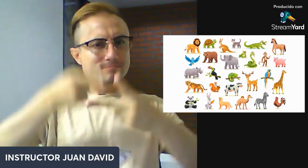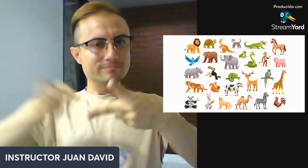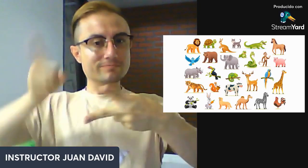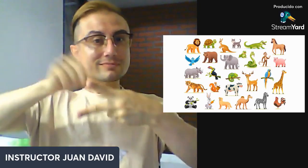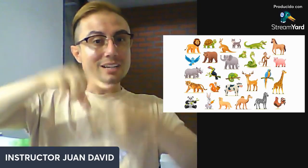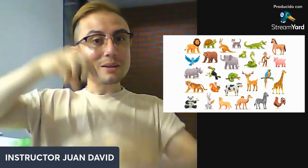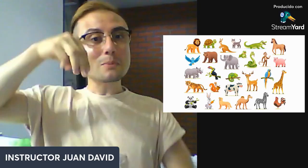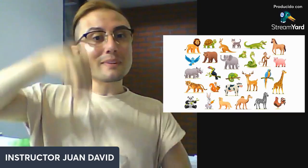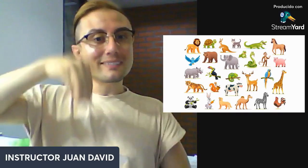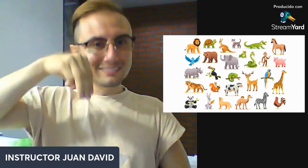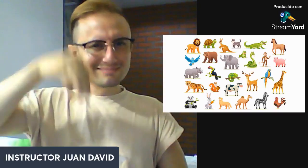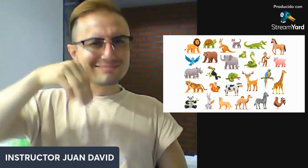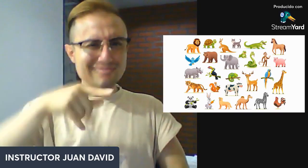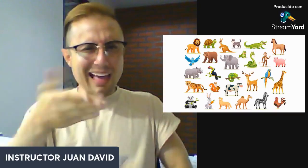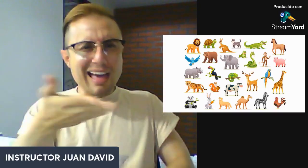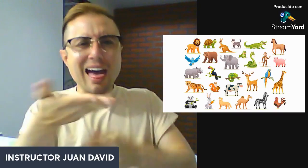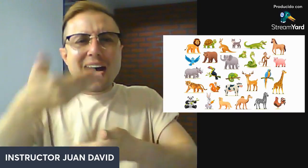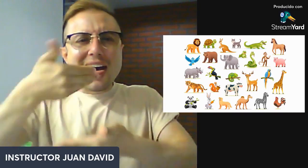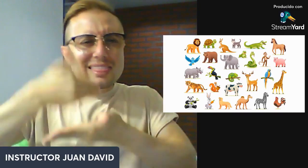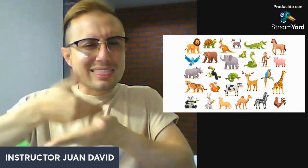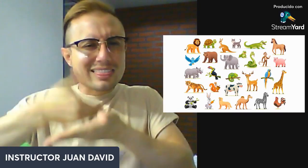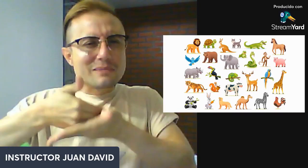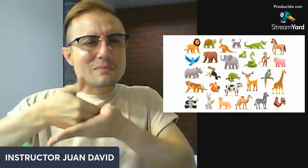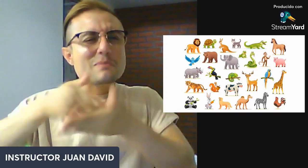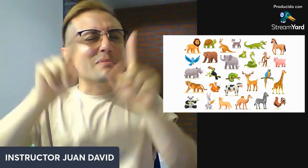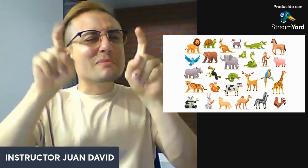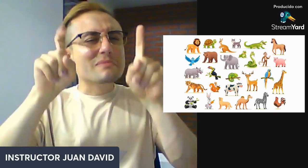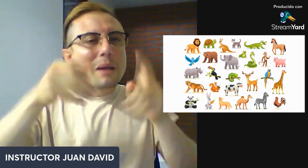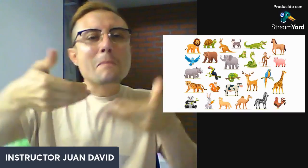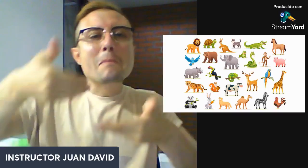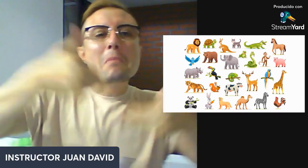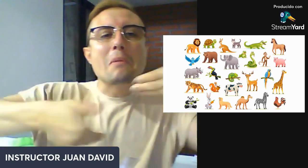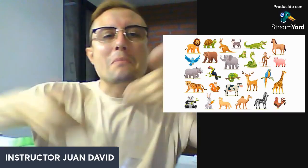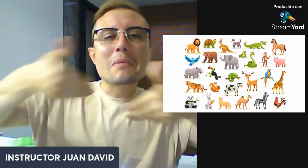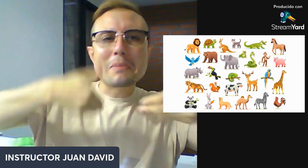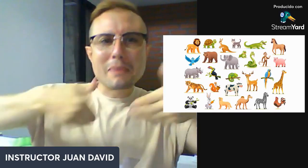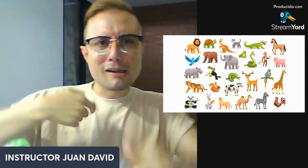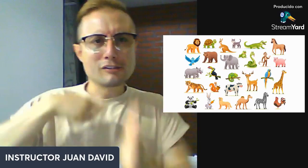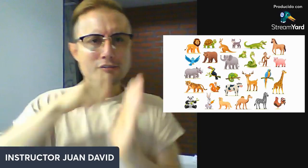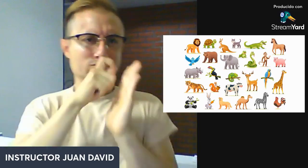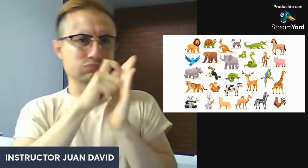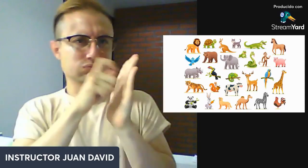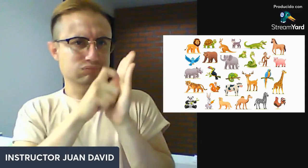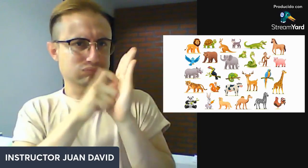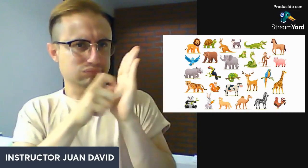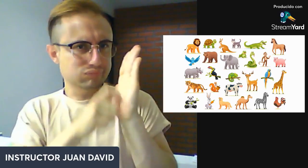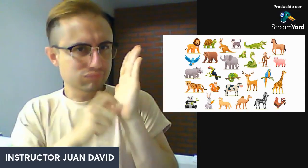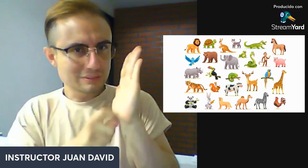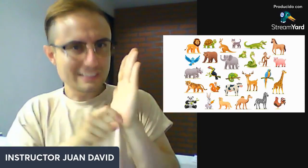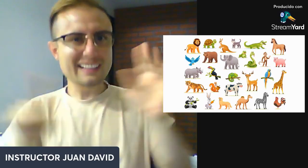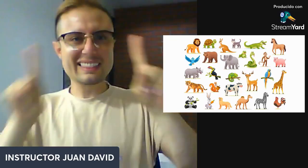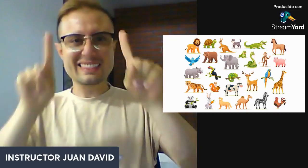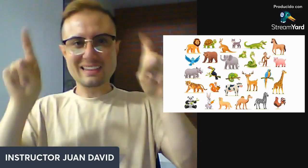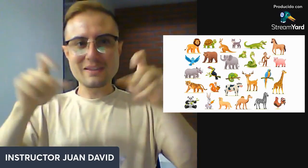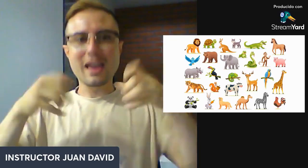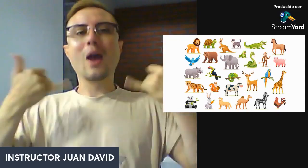Y bueno, antes recuerdan que el martes pasado ustedes me habían propuesto ciertas temáticas que yo